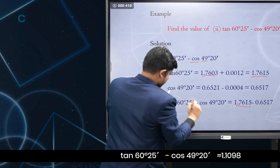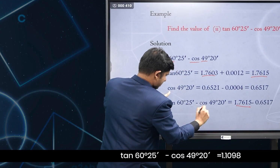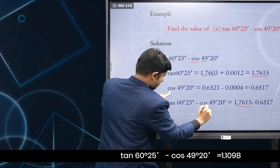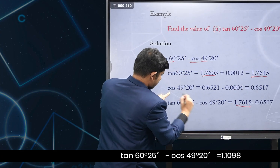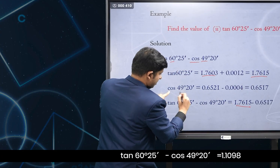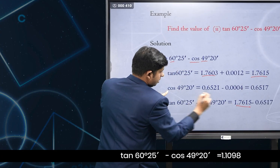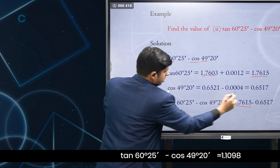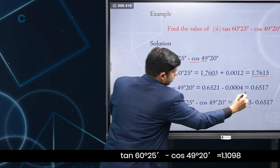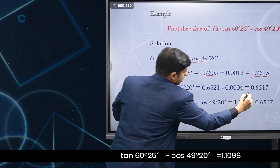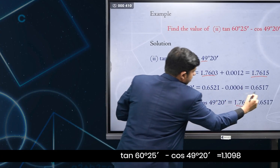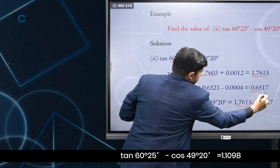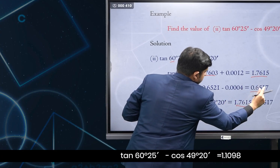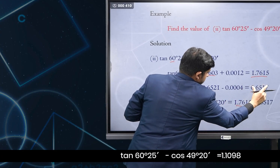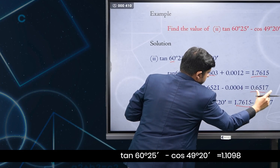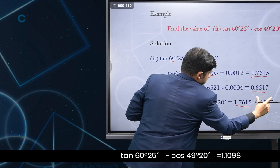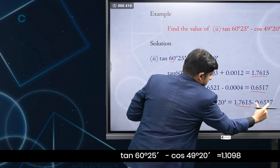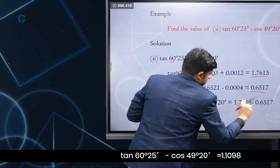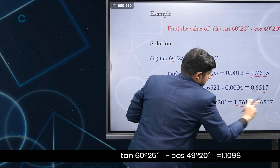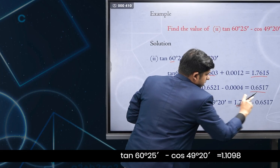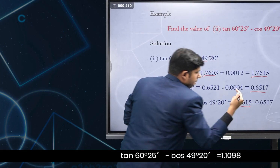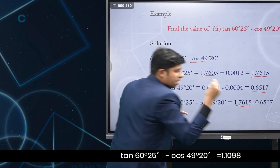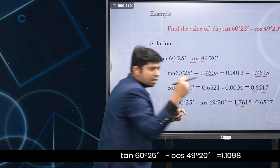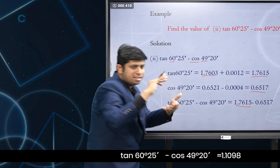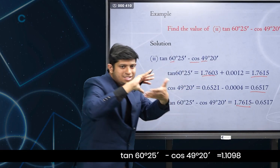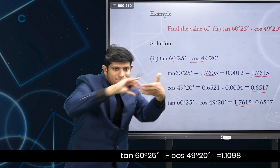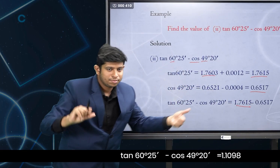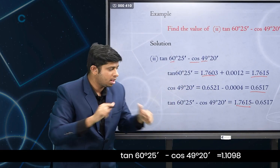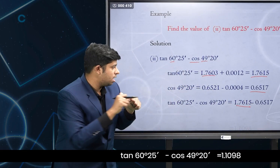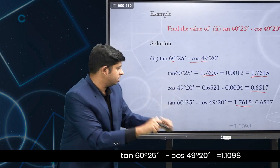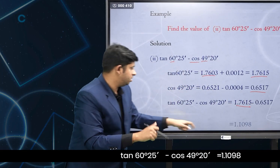Tan 60 degree 25 minutes minus cos 49 degree 20 minutes is equal